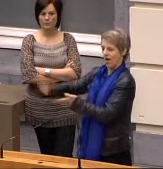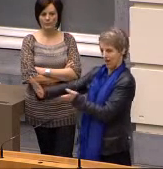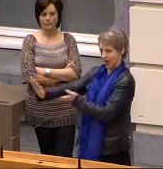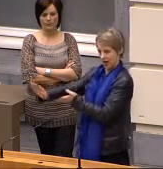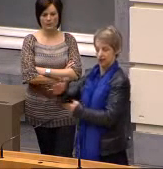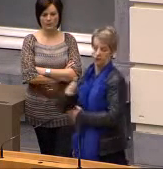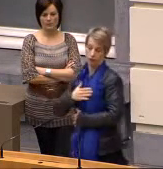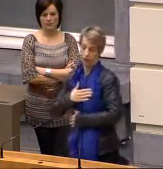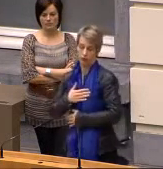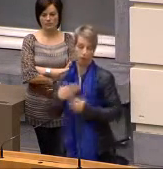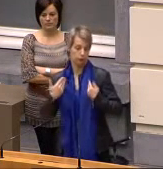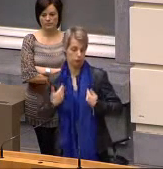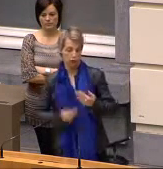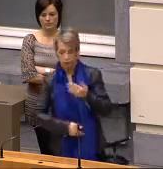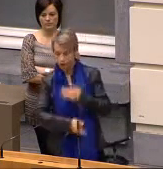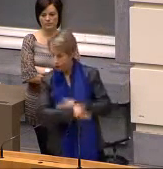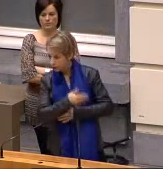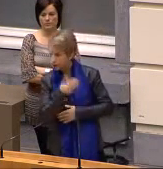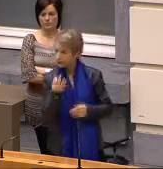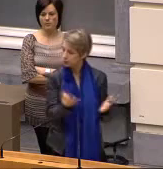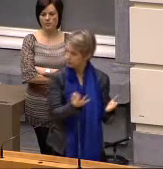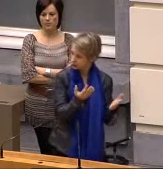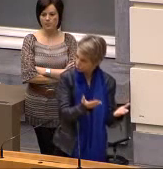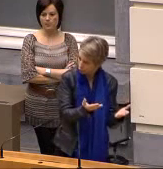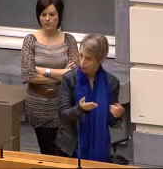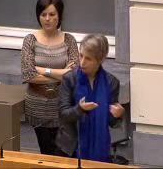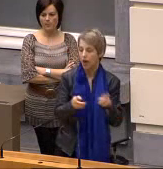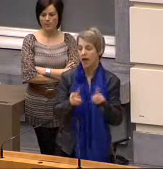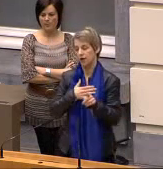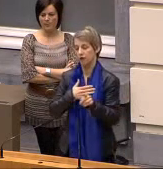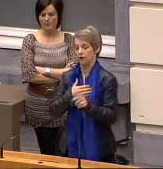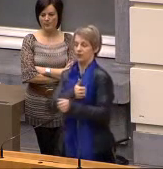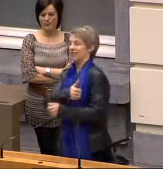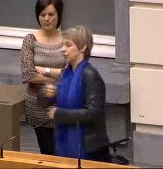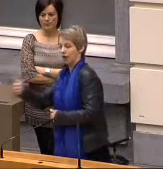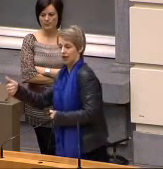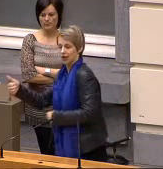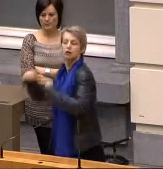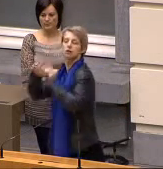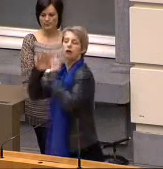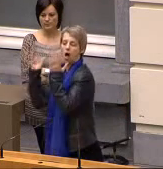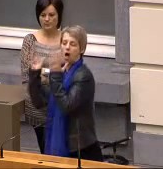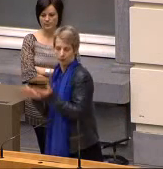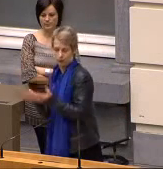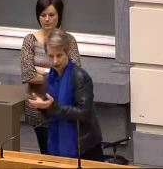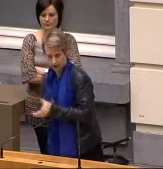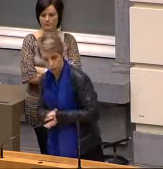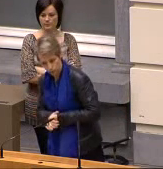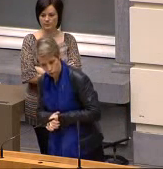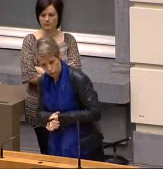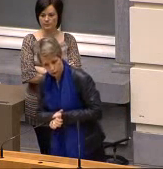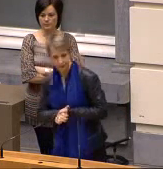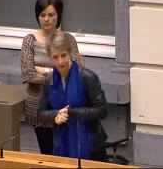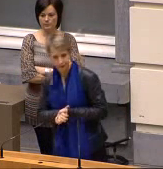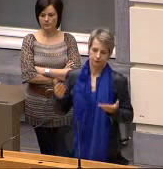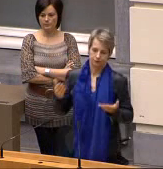de veiligheid van de personen met een handicap in het bijzonder en van iedereen in het algemeen. Nu